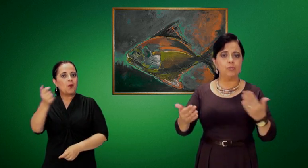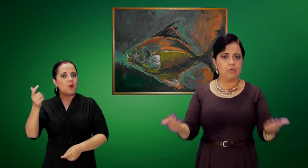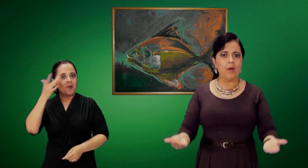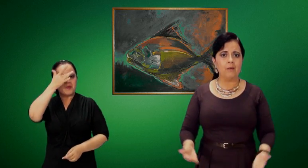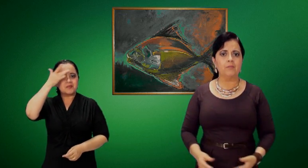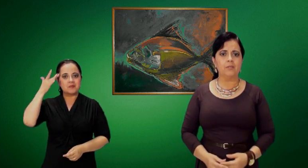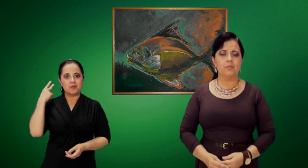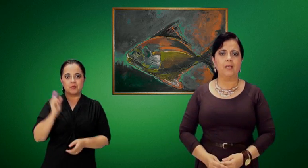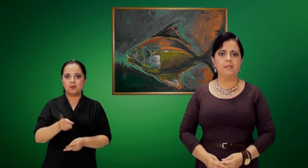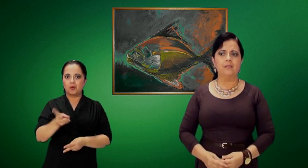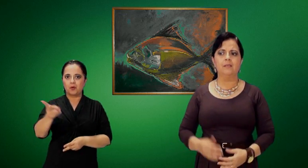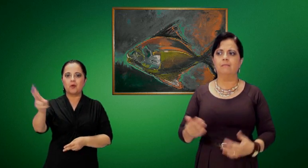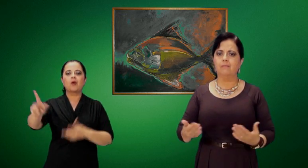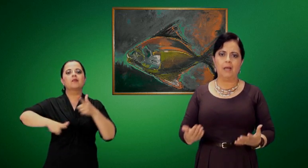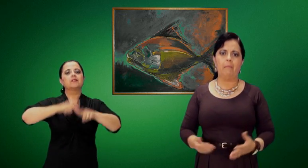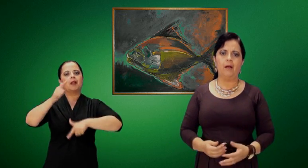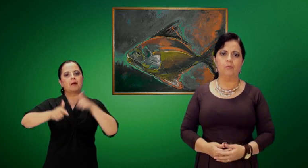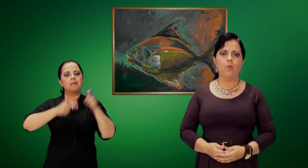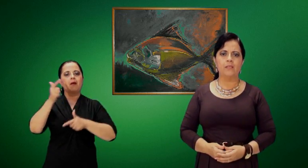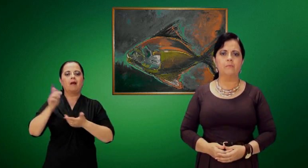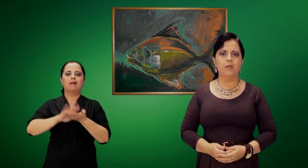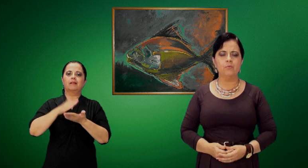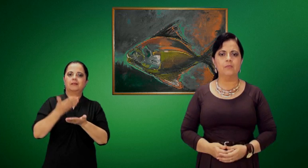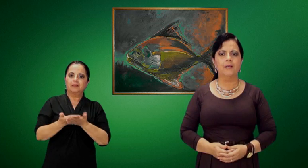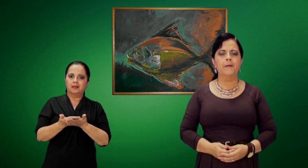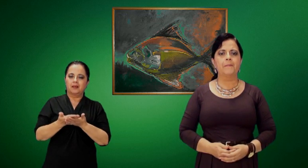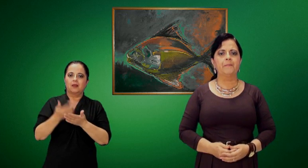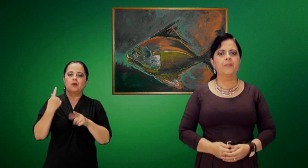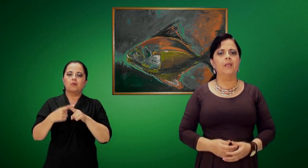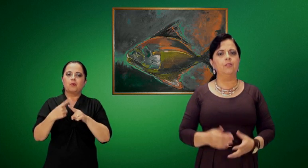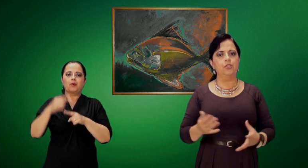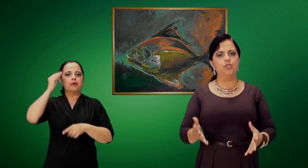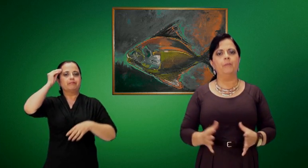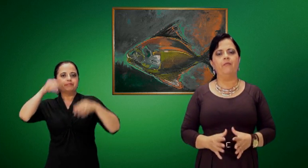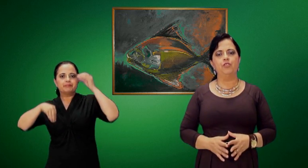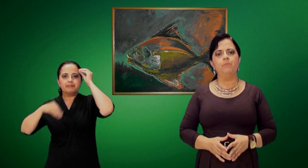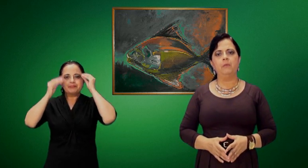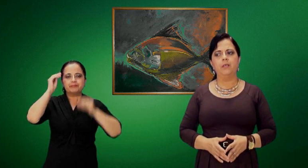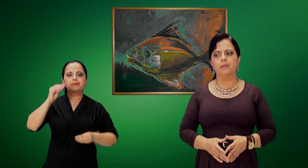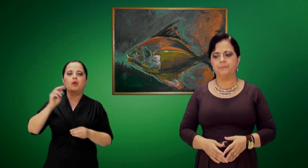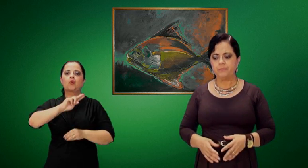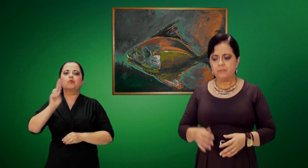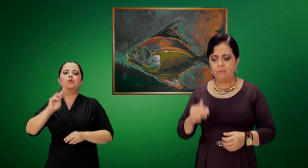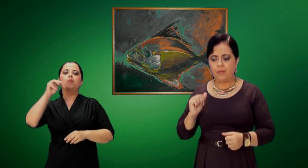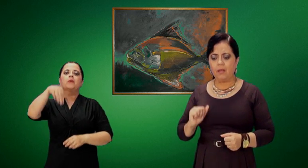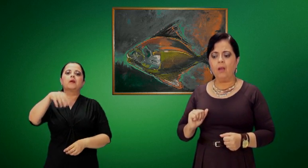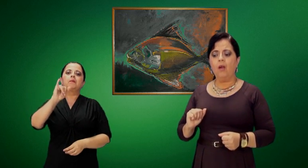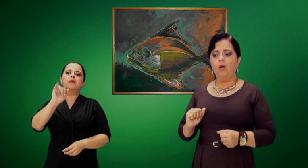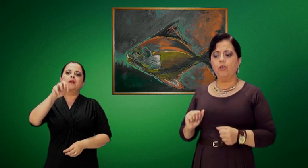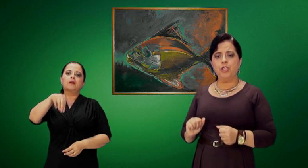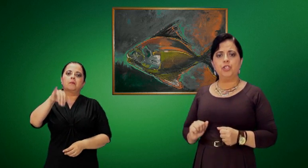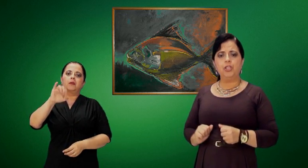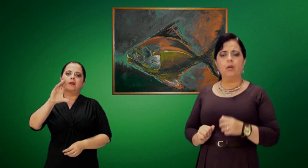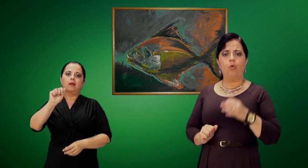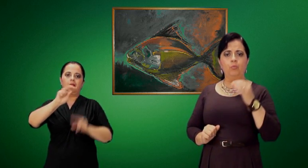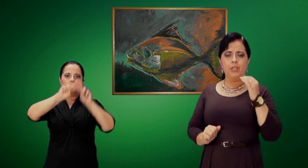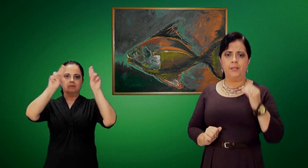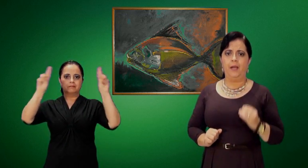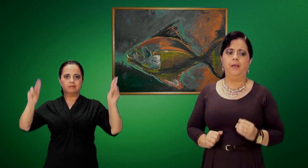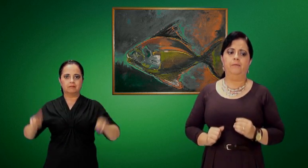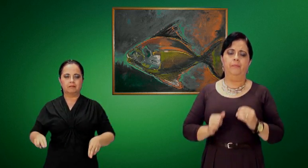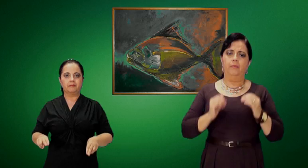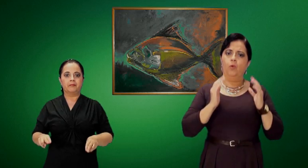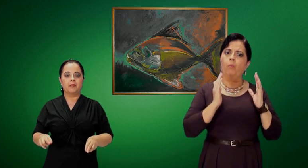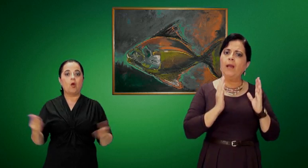pessoas continuaram esse trabalho com as mãos, que a gente chamava de mímica. Hoje em dia, como